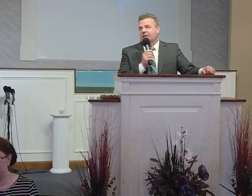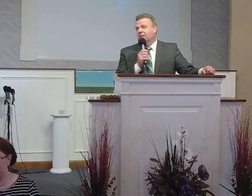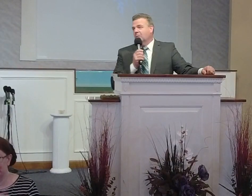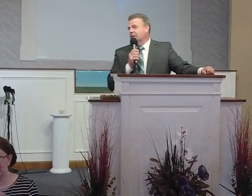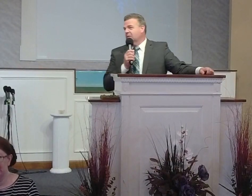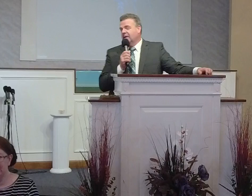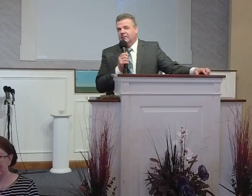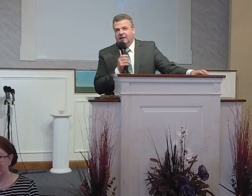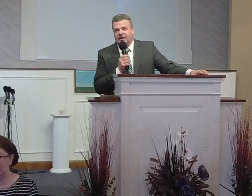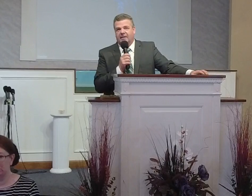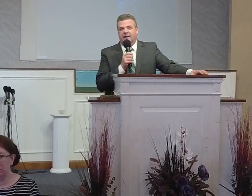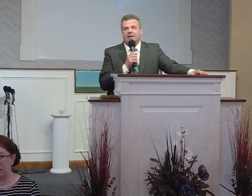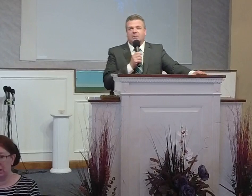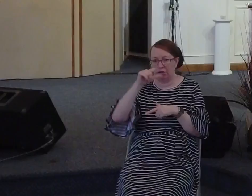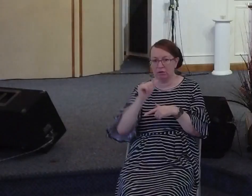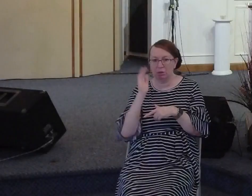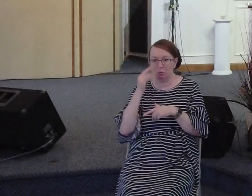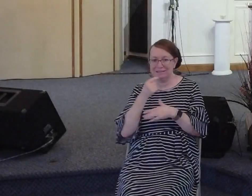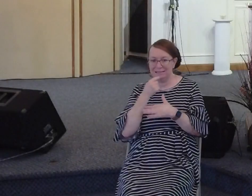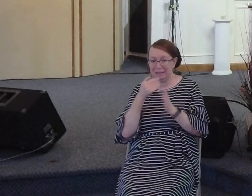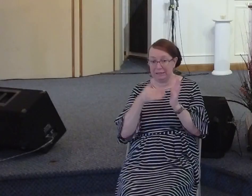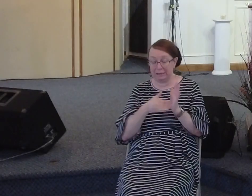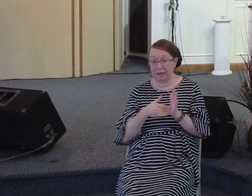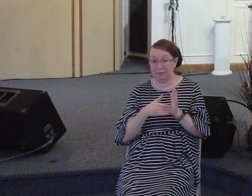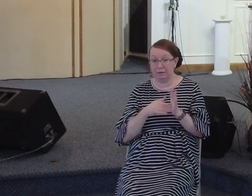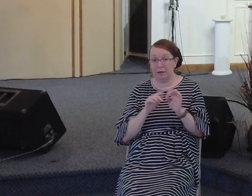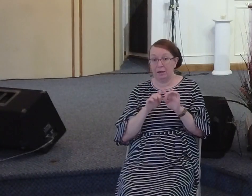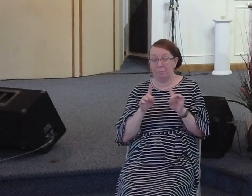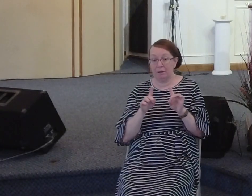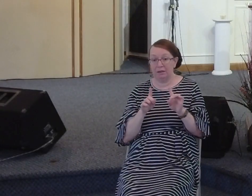Evan se emociona cuando papá se pone aquí.